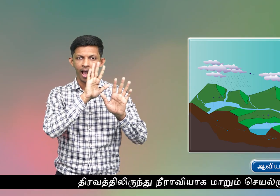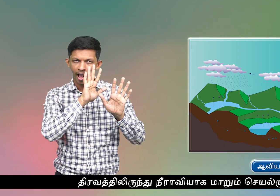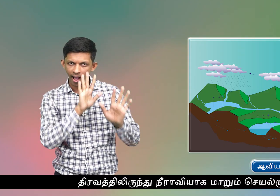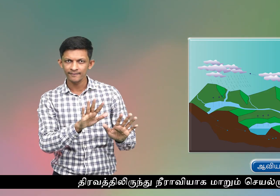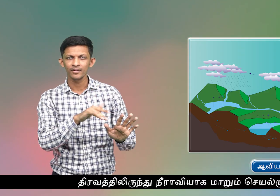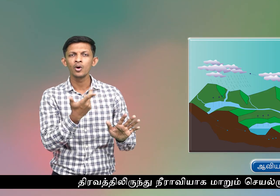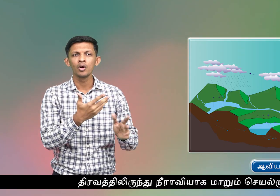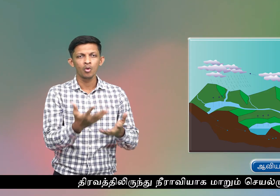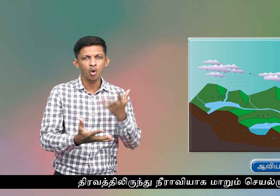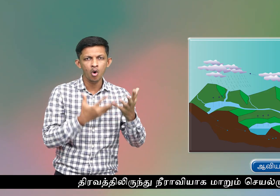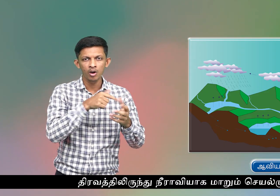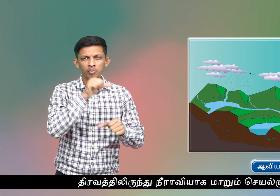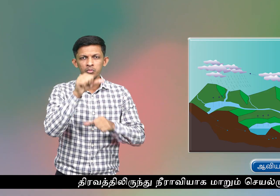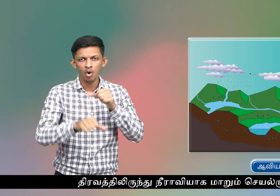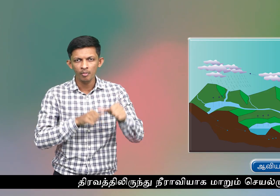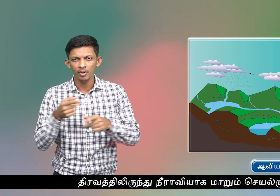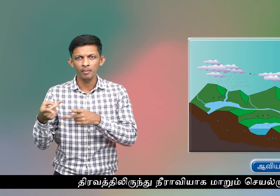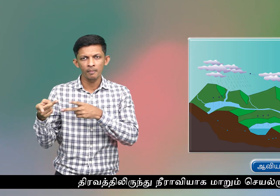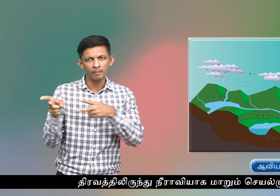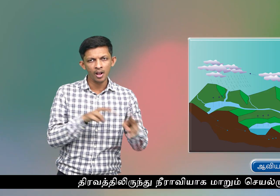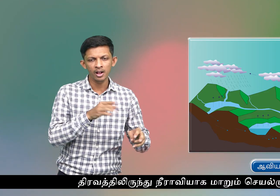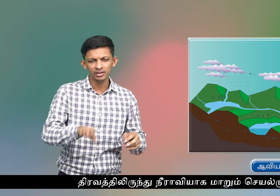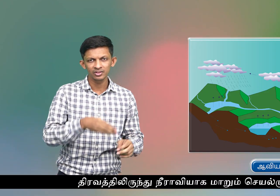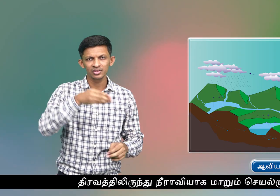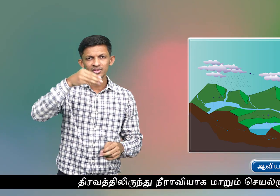திரவத்திலிருந்து நீராவியாக மாறும் செயல்முறை.